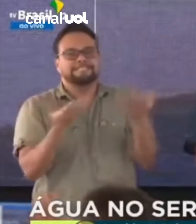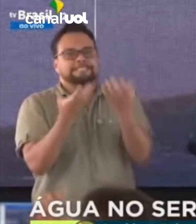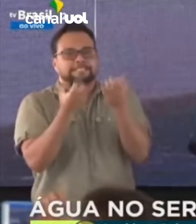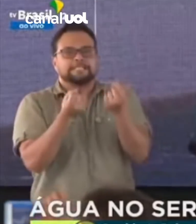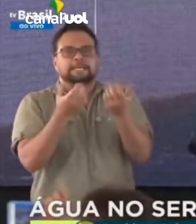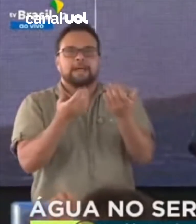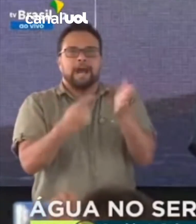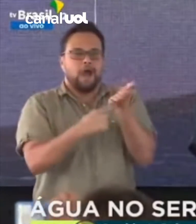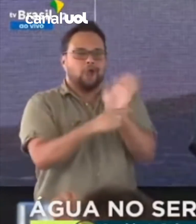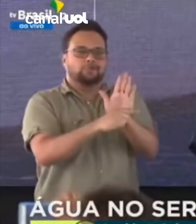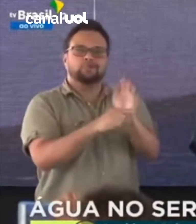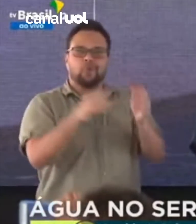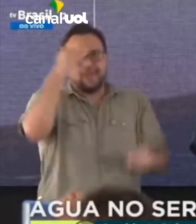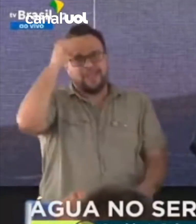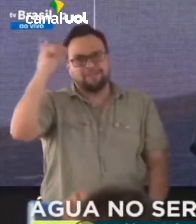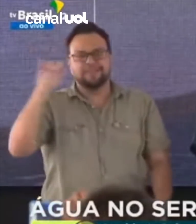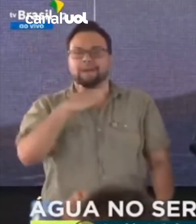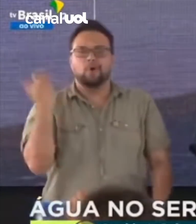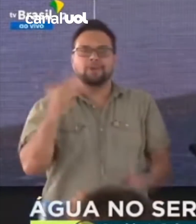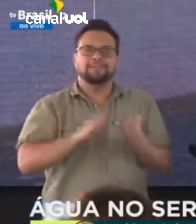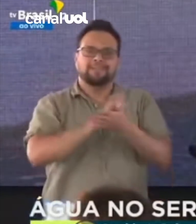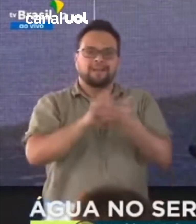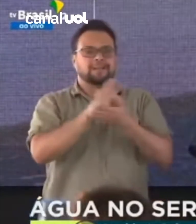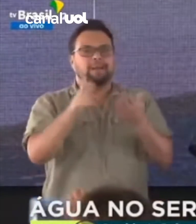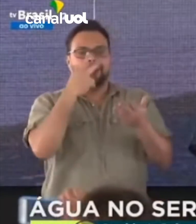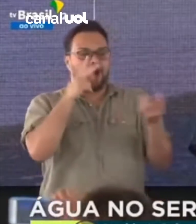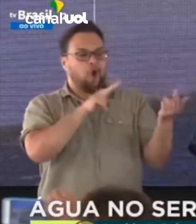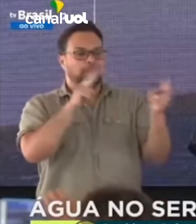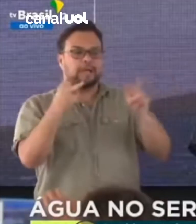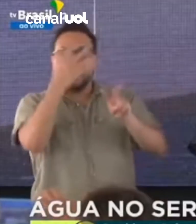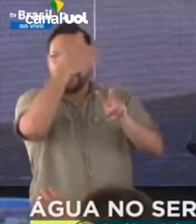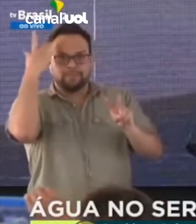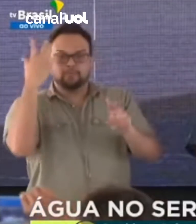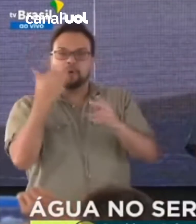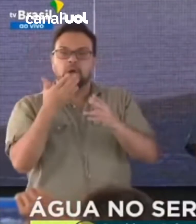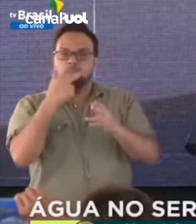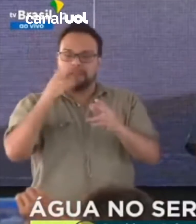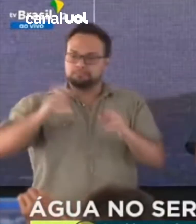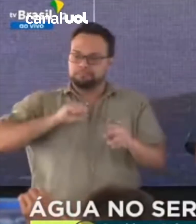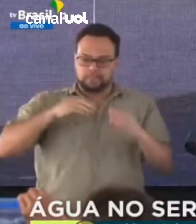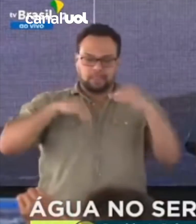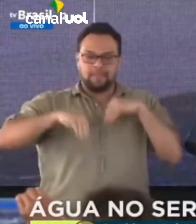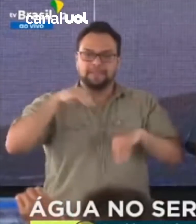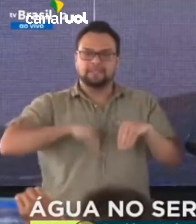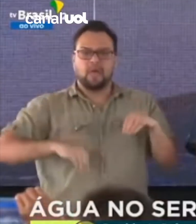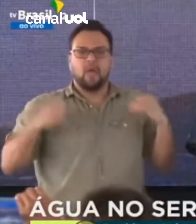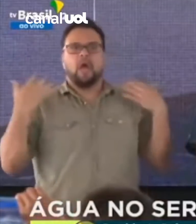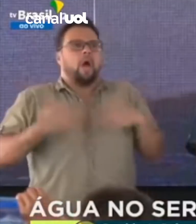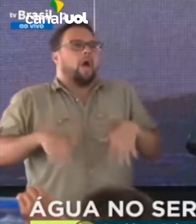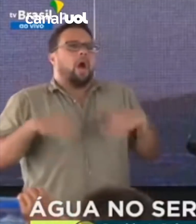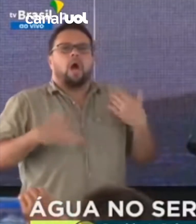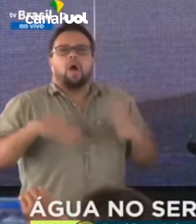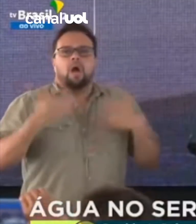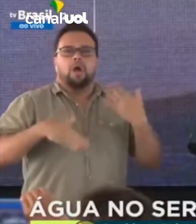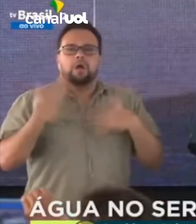aí, a evitar mortes, muito pelo contrário, levou muita gente para a depressão, para o desespero,